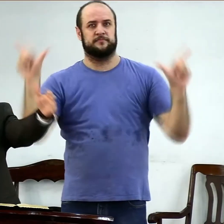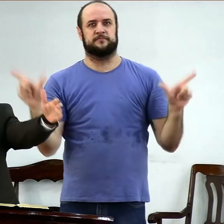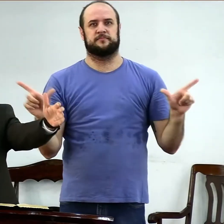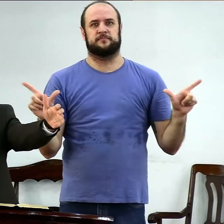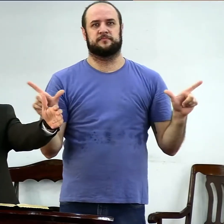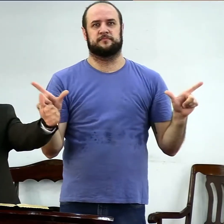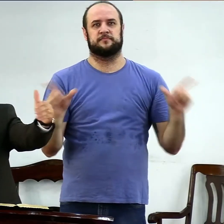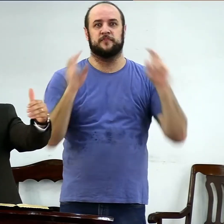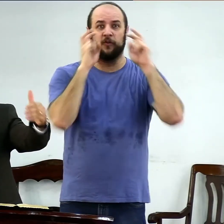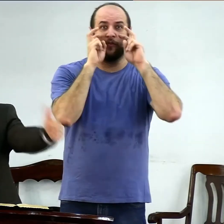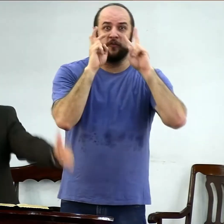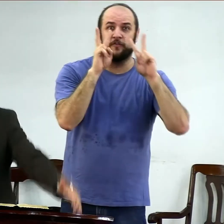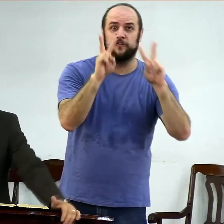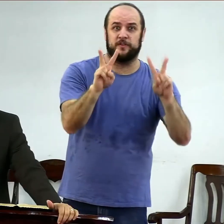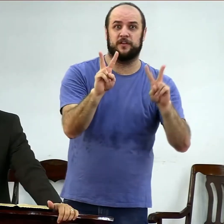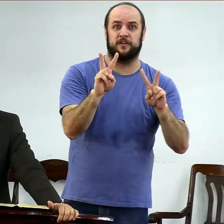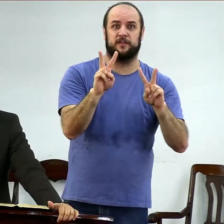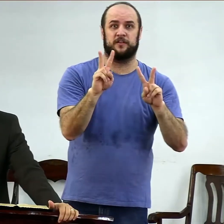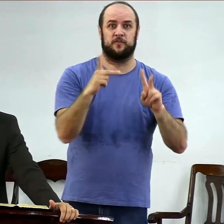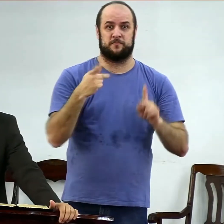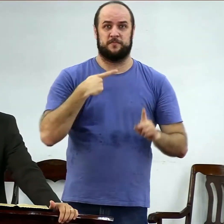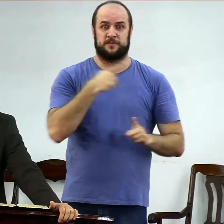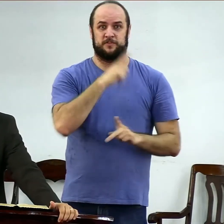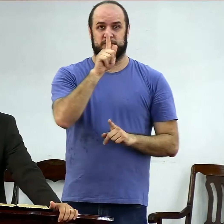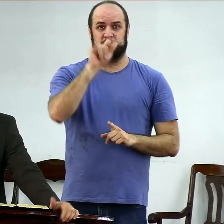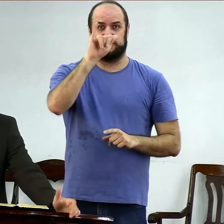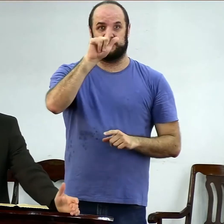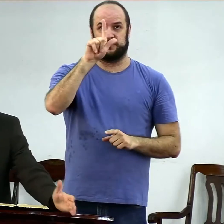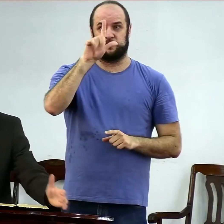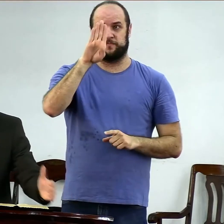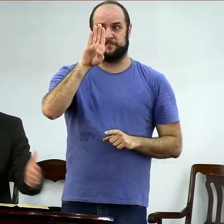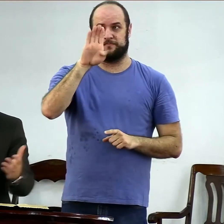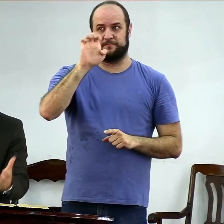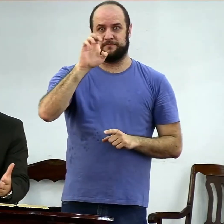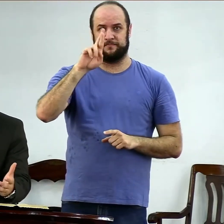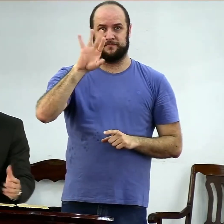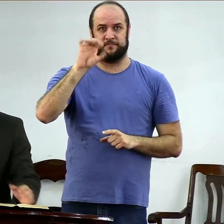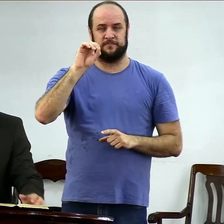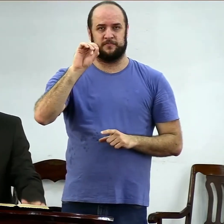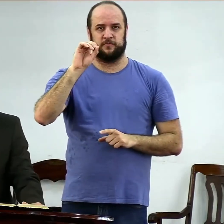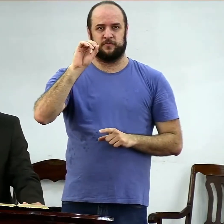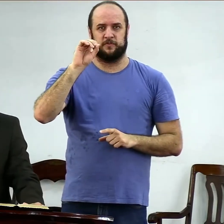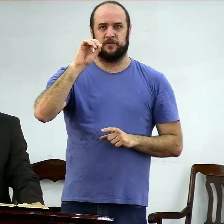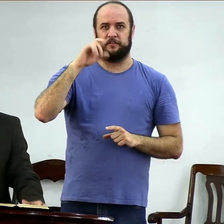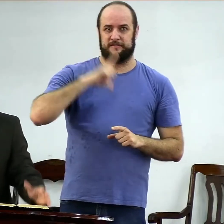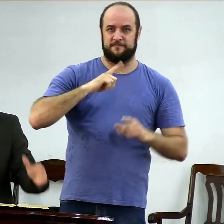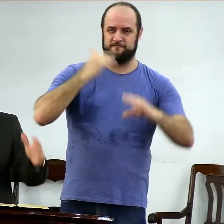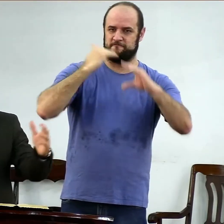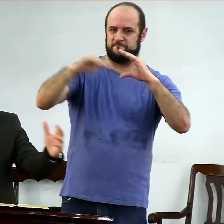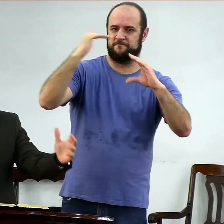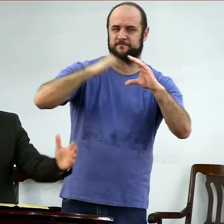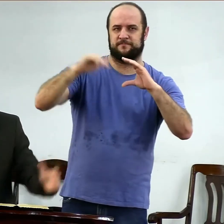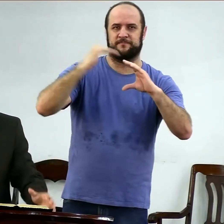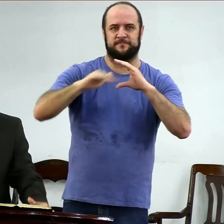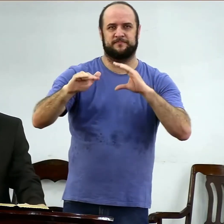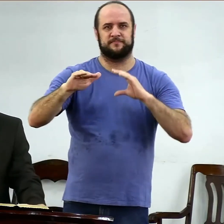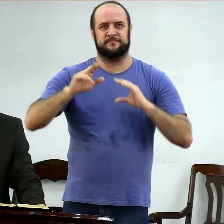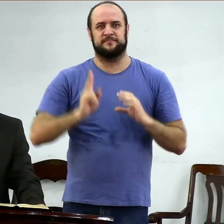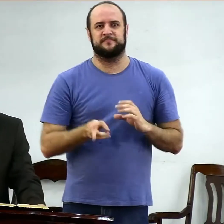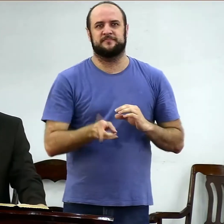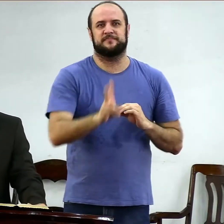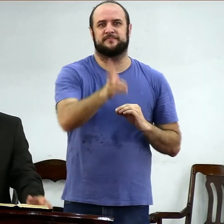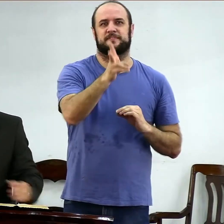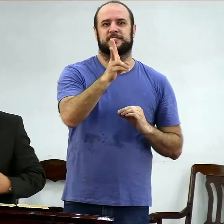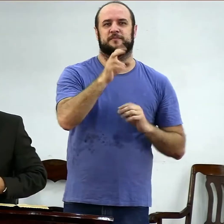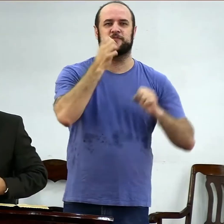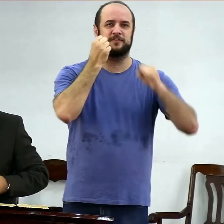os vídeos do reverendo Gilberto. Um versículo que ele usa quase que como mantra.